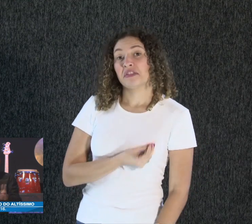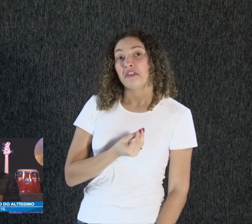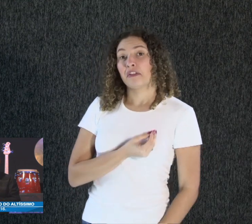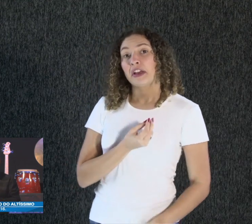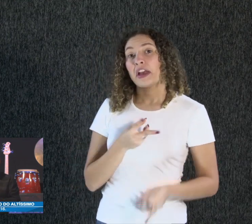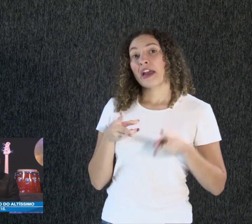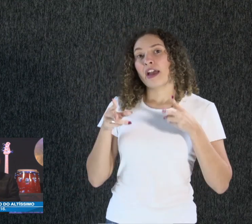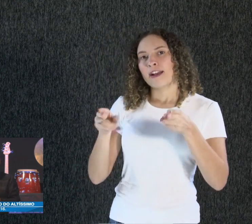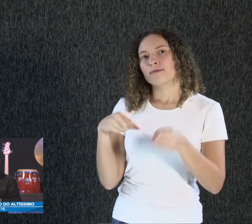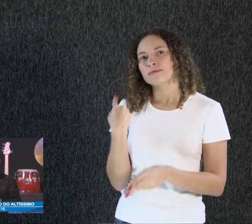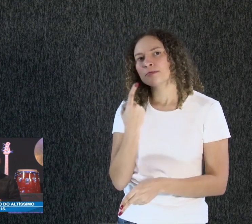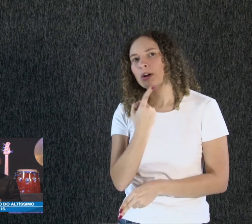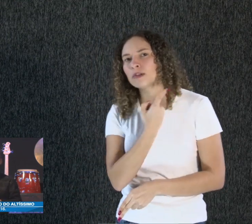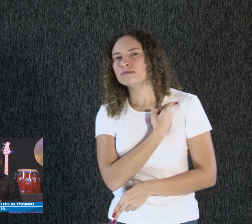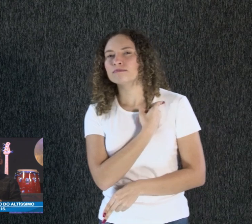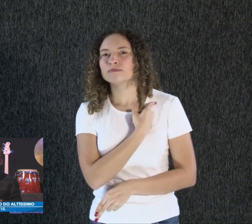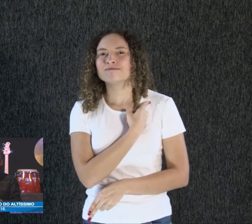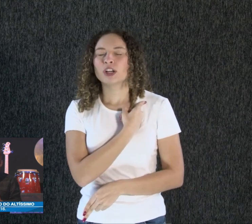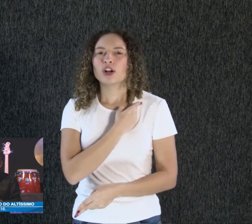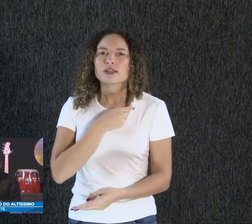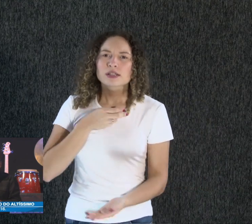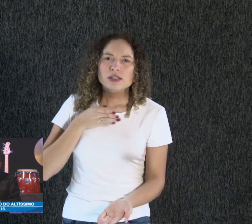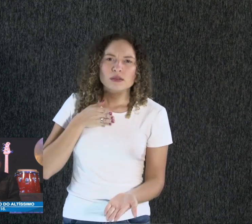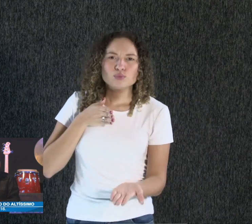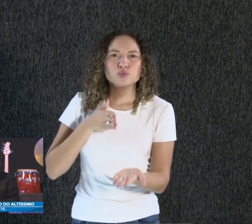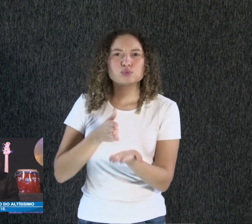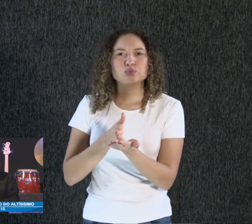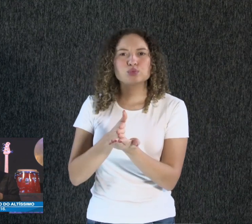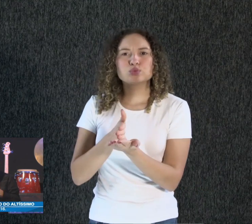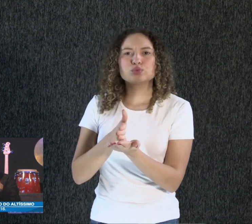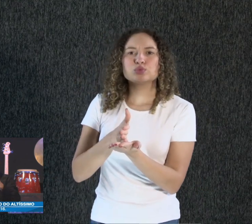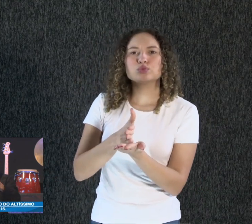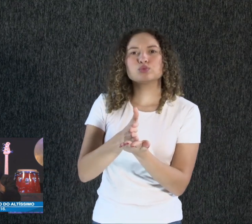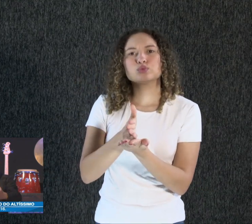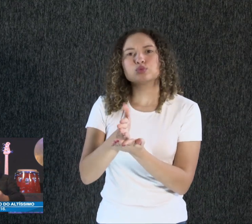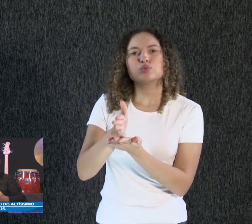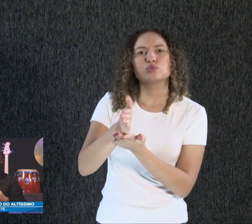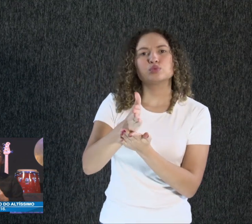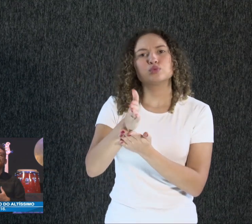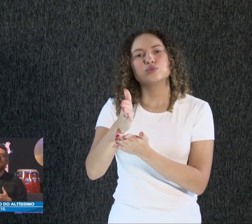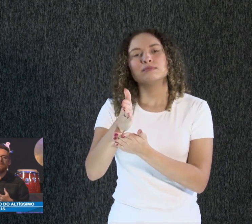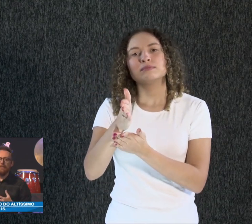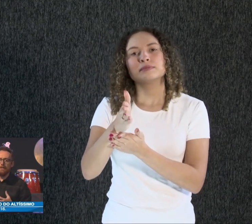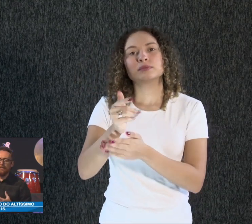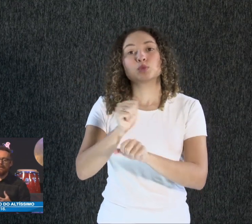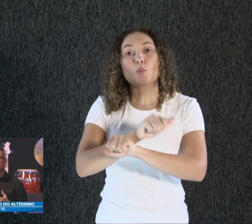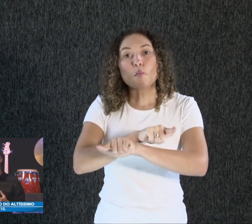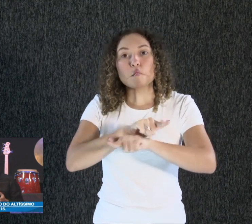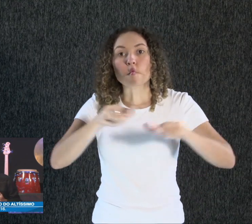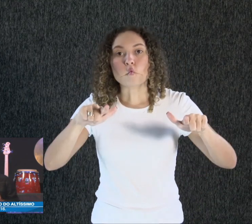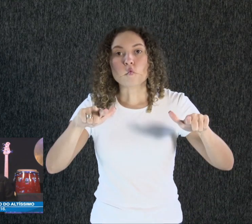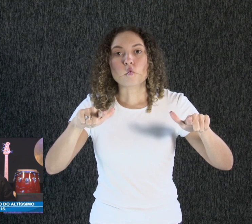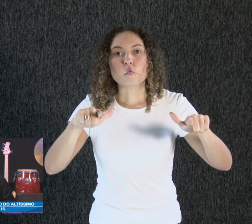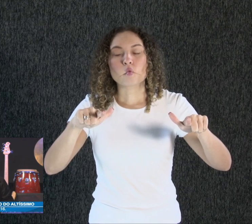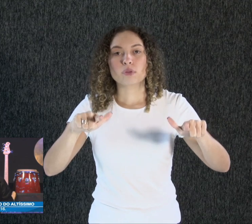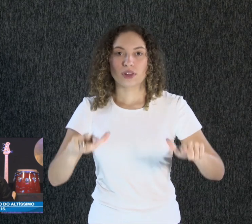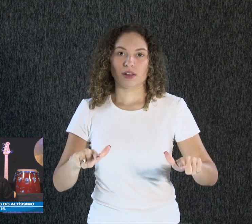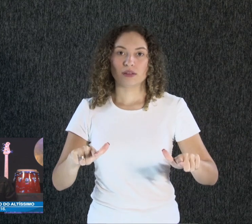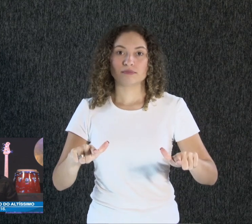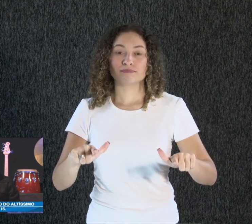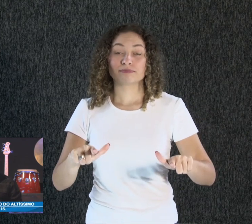Viver é como se nós caminhássemos por muitos e muitos anos no meio do